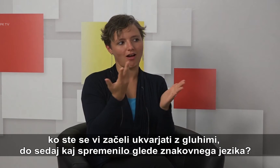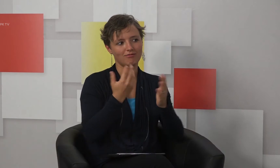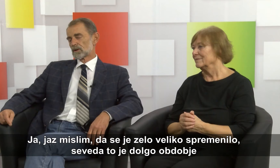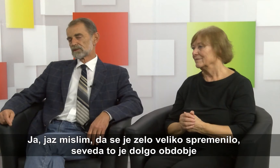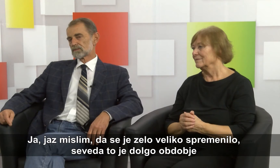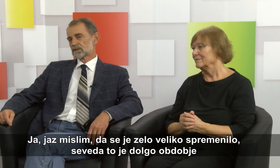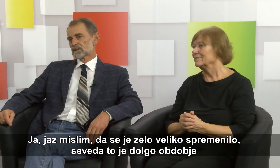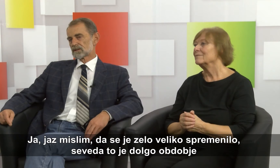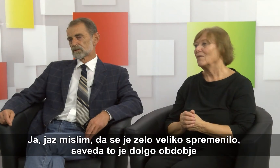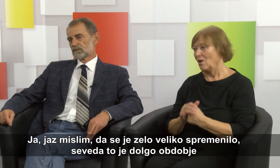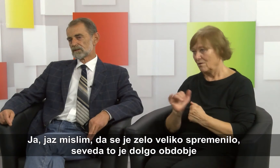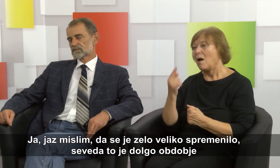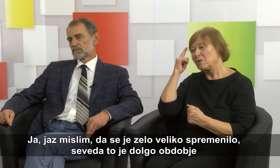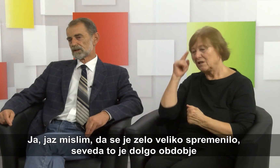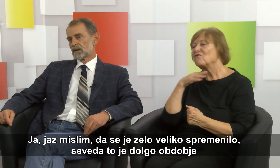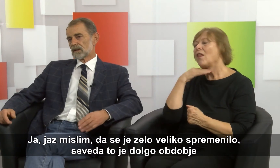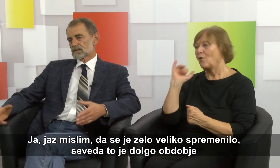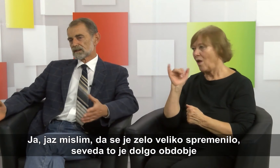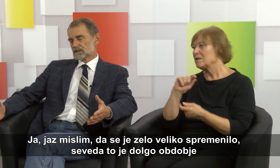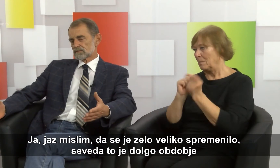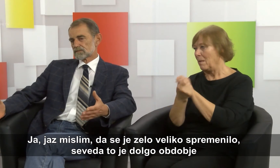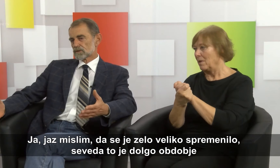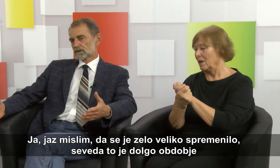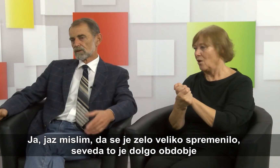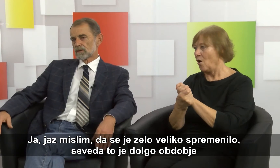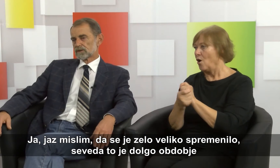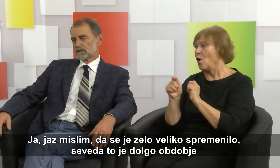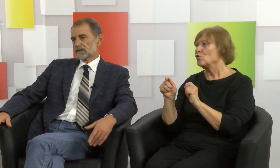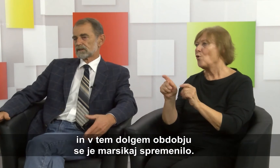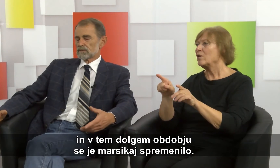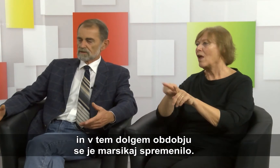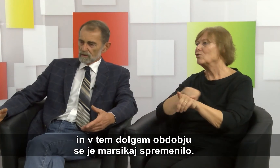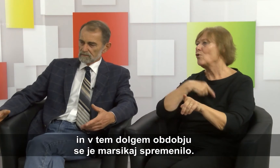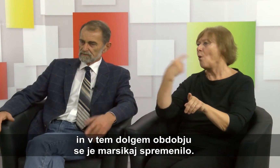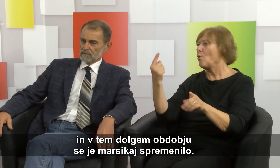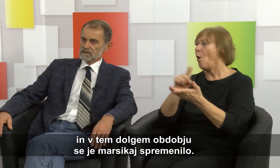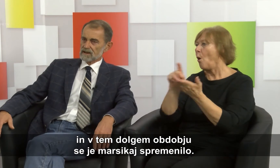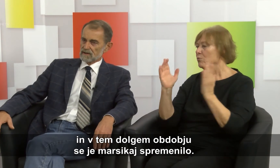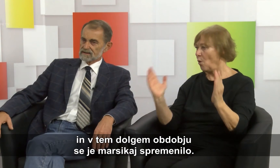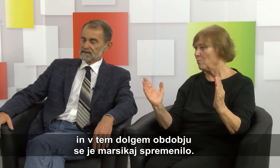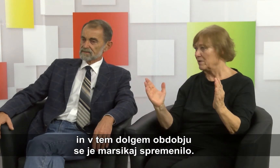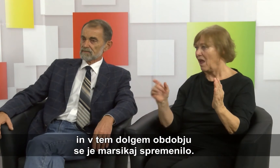Ja mislim, da se je zelo veliko spremenilo. Seveda, to je dolgo obdobje in v tem dolgem obdobju se je marsikaj